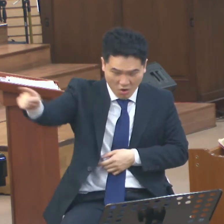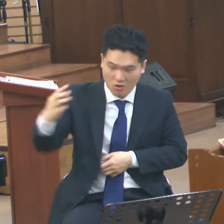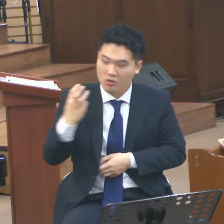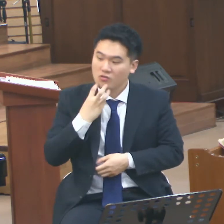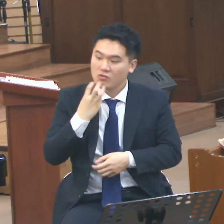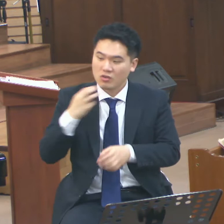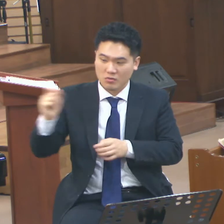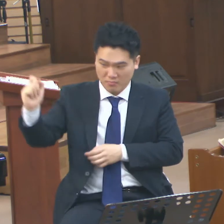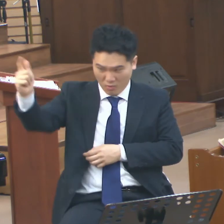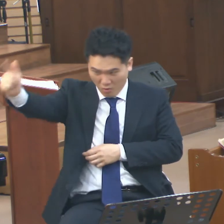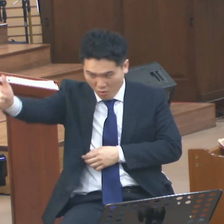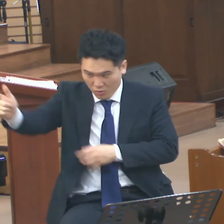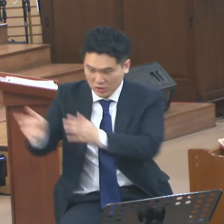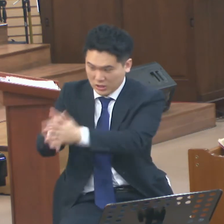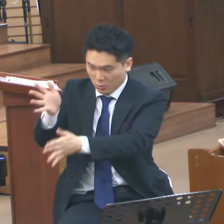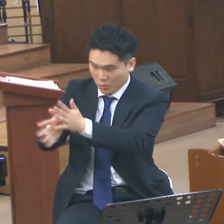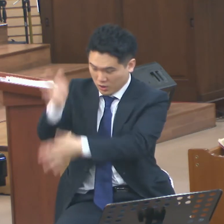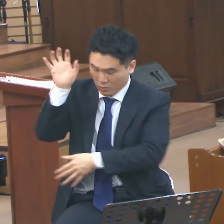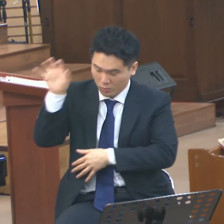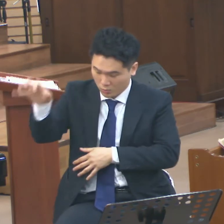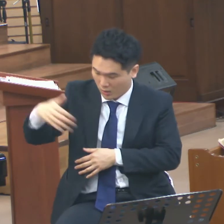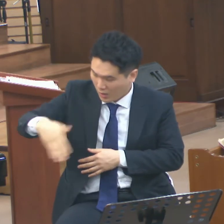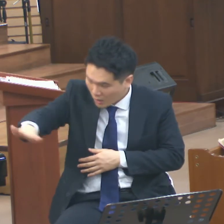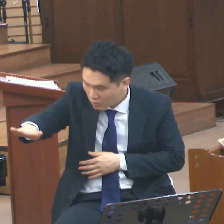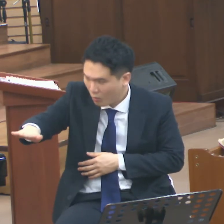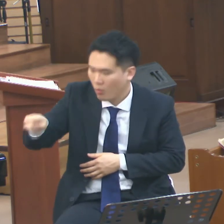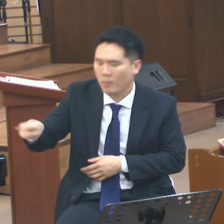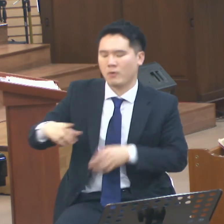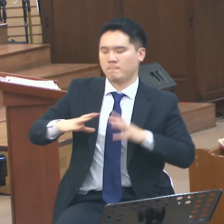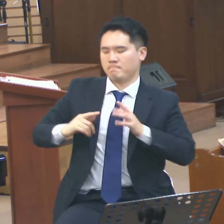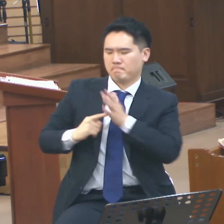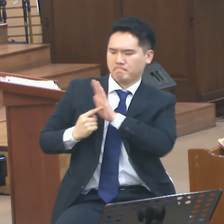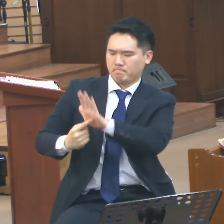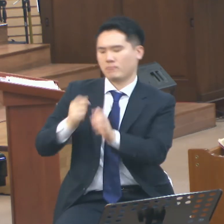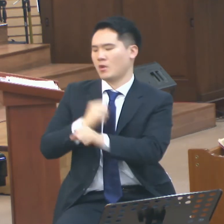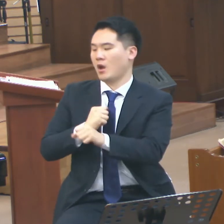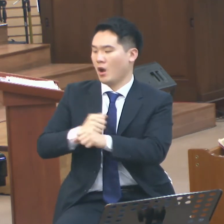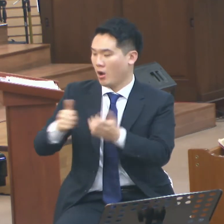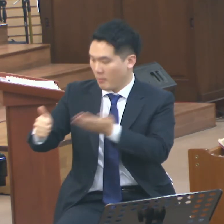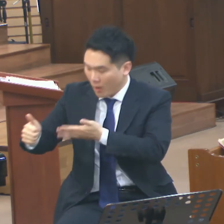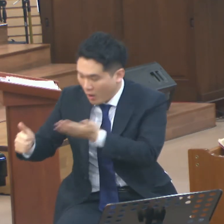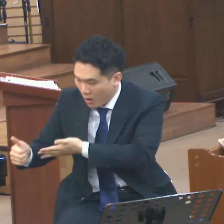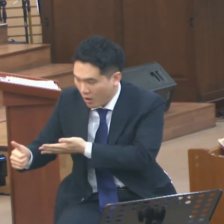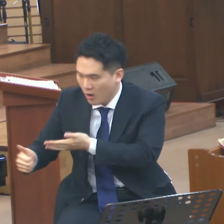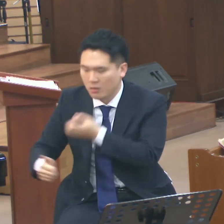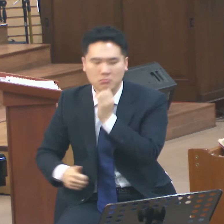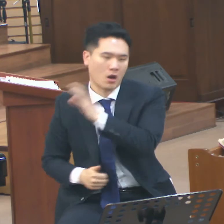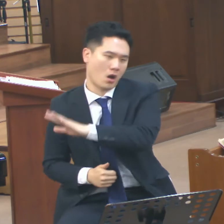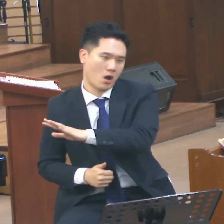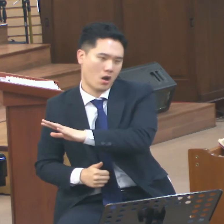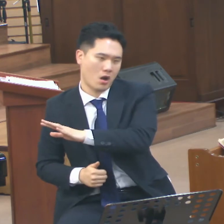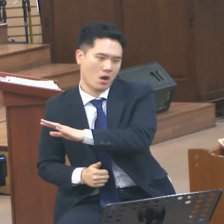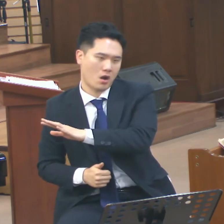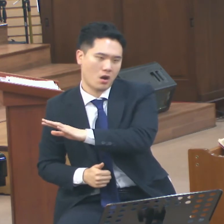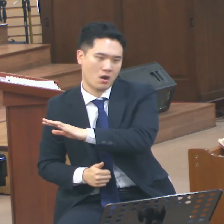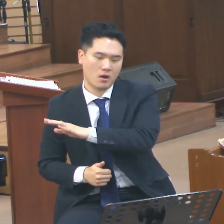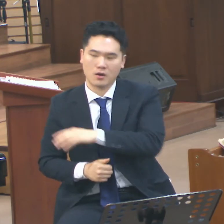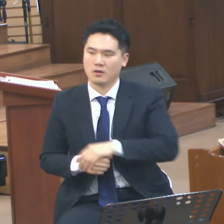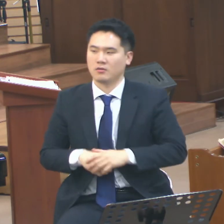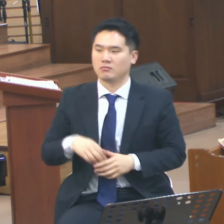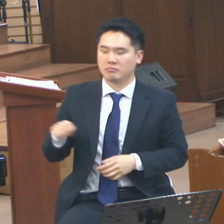해봐. 형은 나서는 거 좋아하잖아. 자, 이런 차원의 얘기를 건넨 거예요. 이